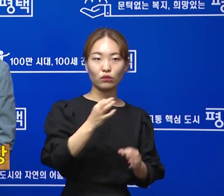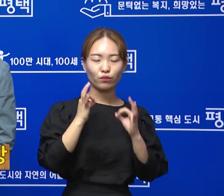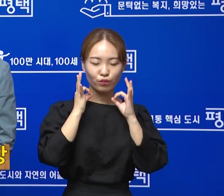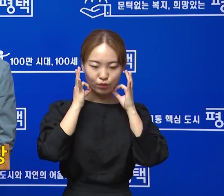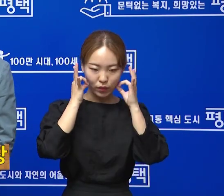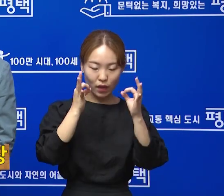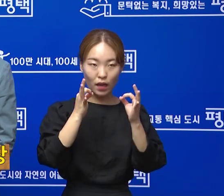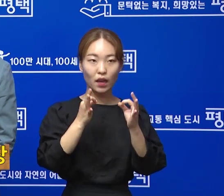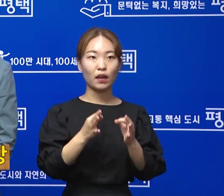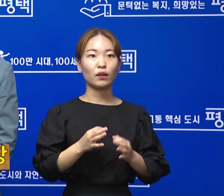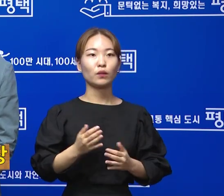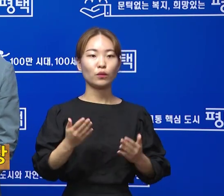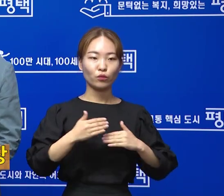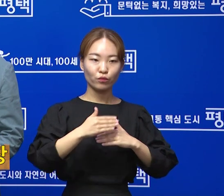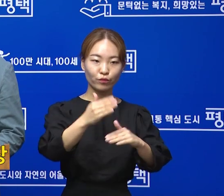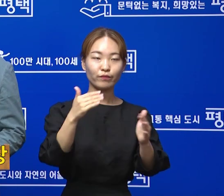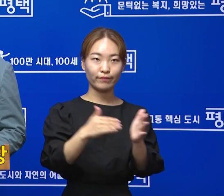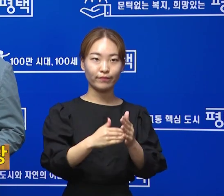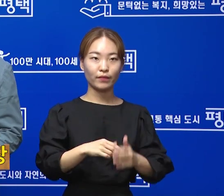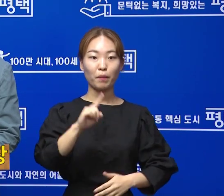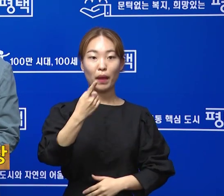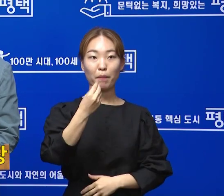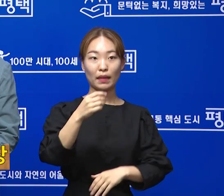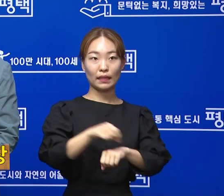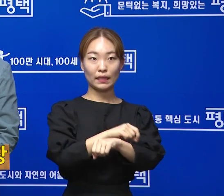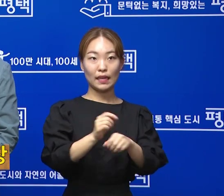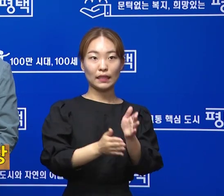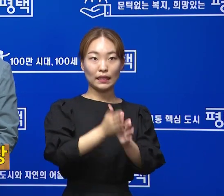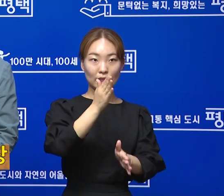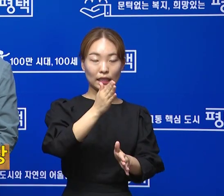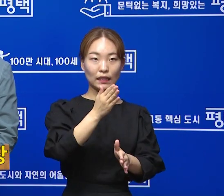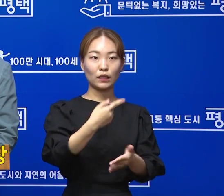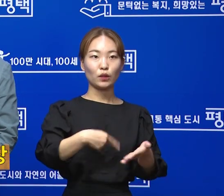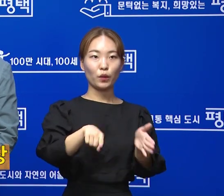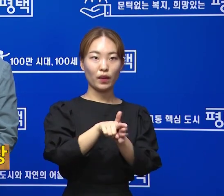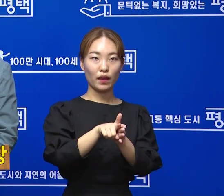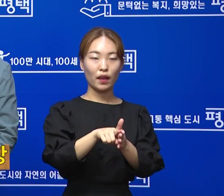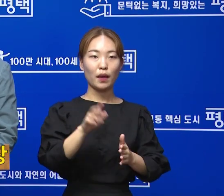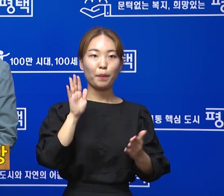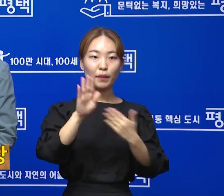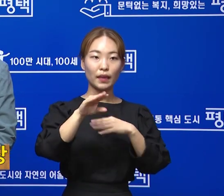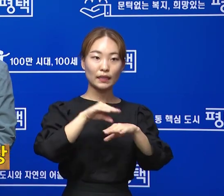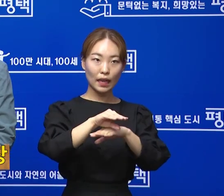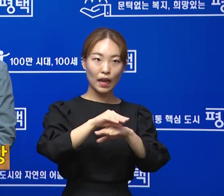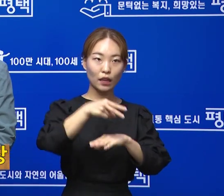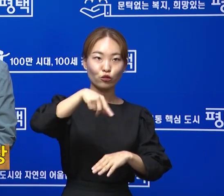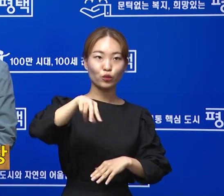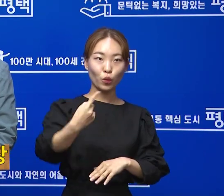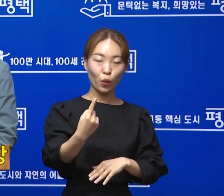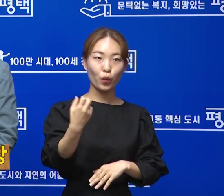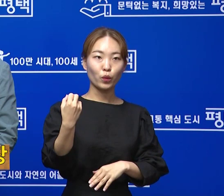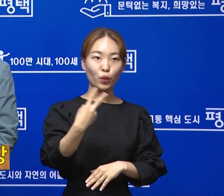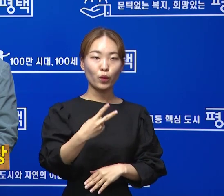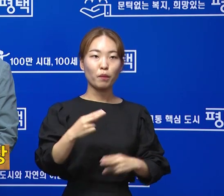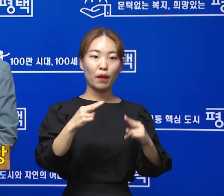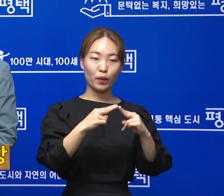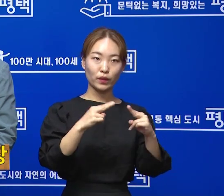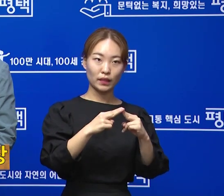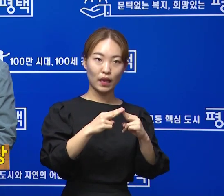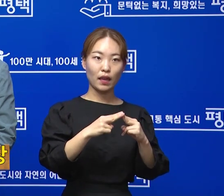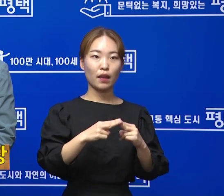달려왔습니다. 100만 특례시 도약을 위해 반도체, 수소, 미래차 등 미래첨단 산업 육성과